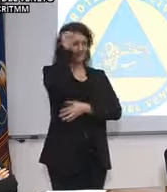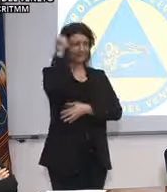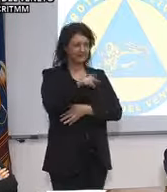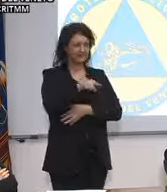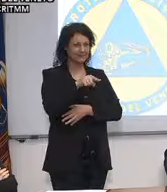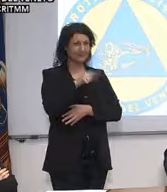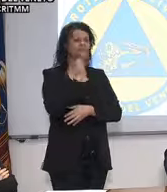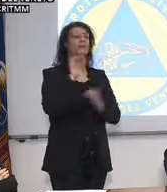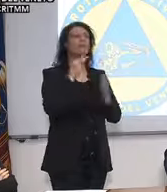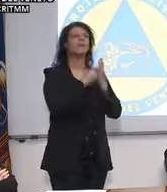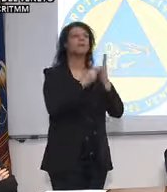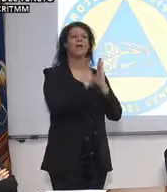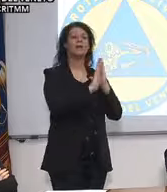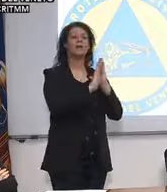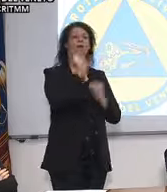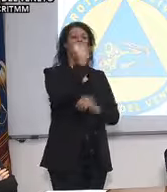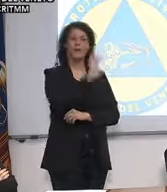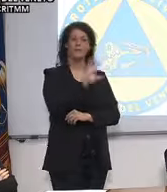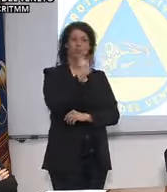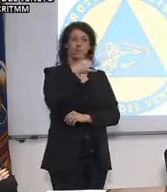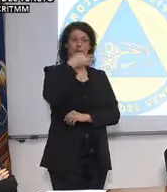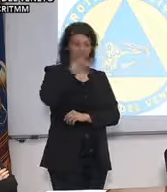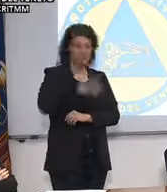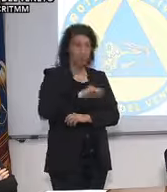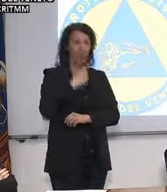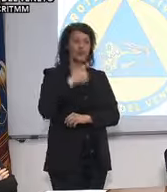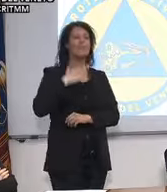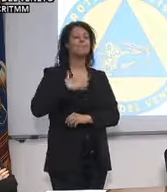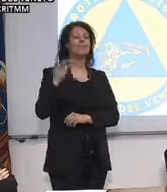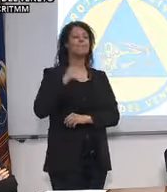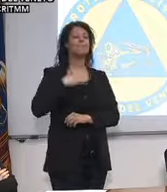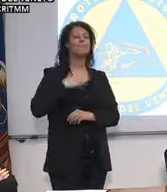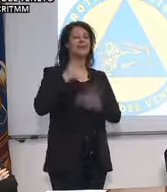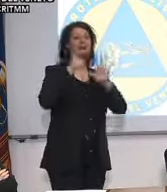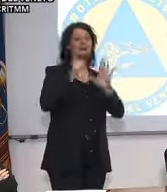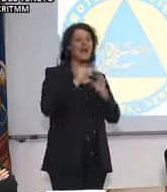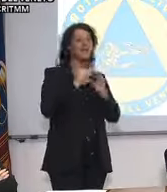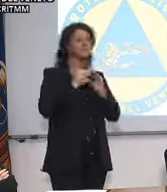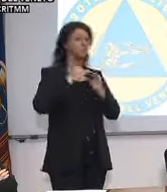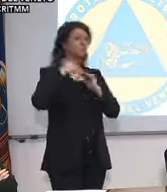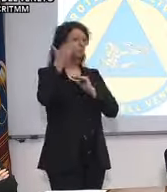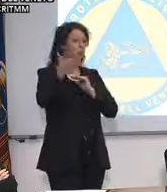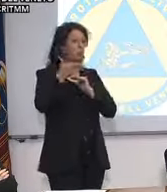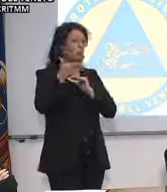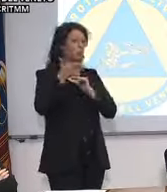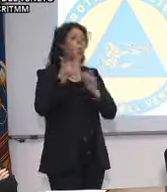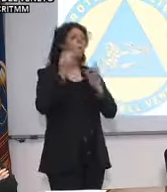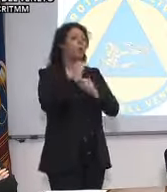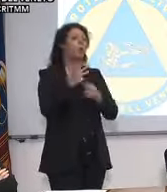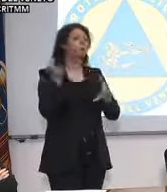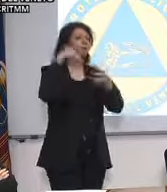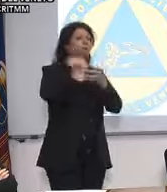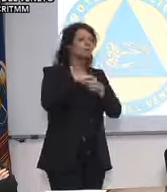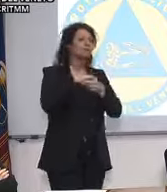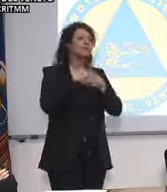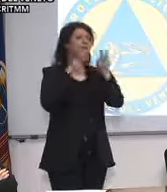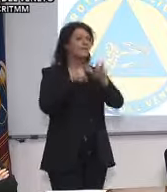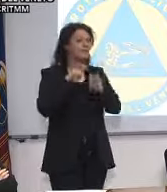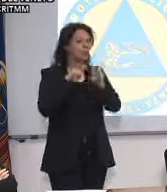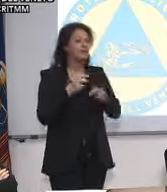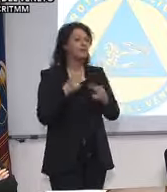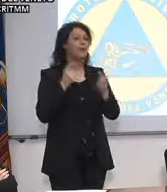in su, quindi coinvolgendo a questo punto non solo le scuole, anche non le scuole statali, ma anche le fattorie, le associazioni, le palestre? Scusa, mi sono